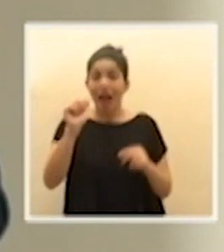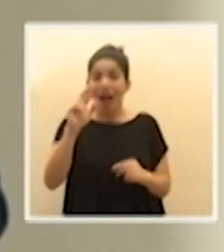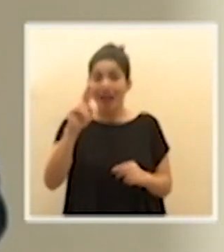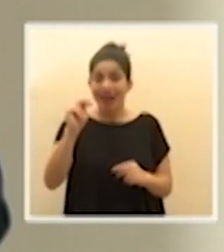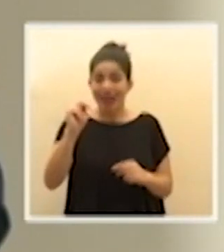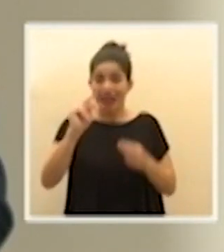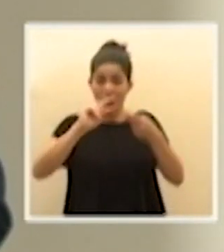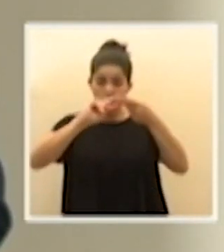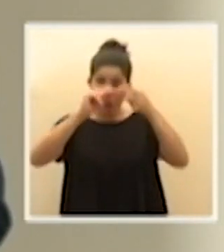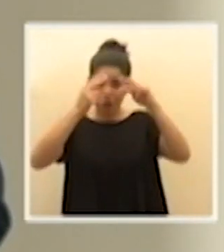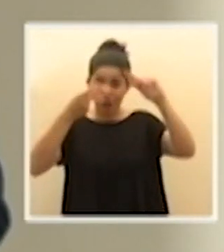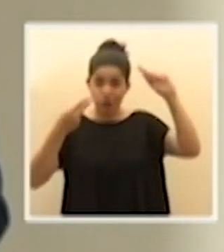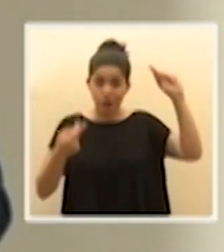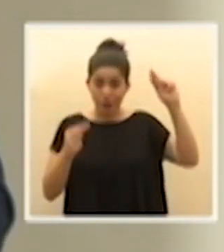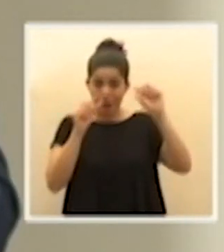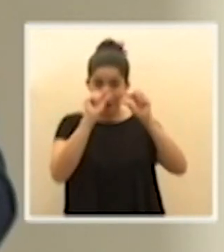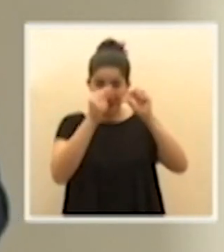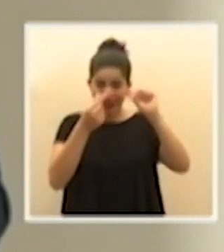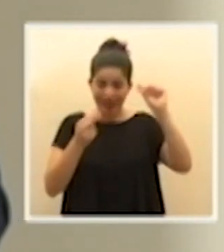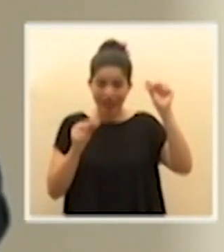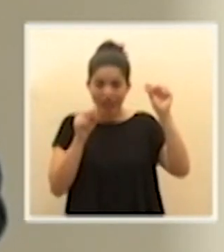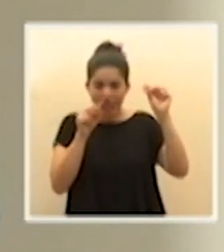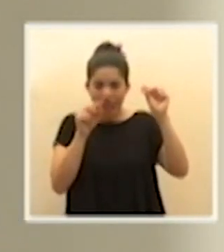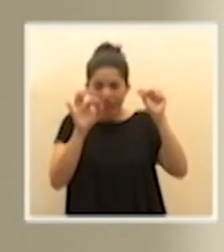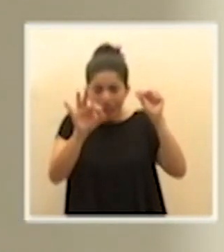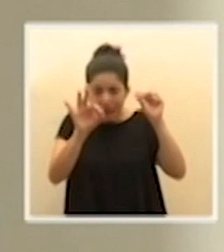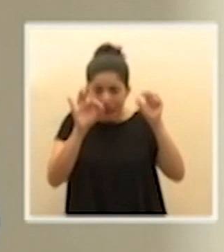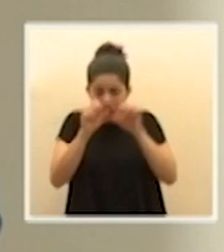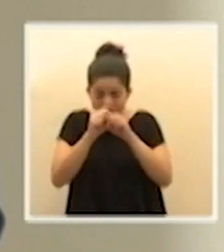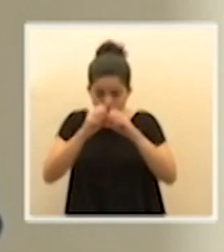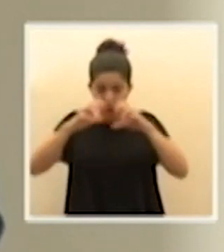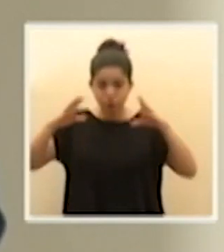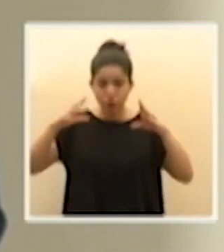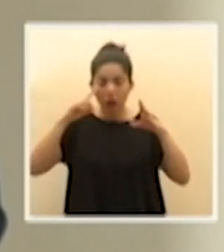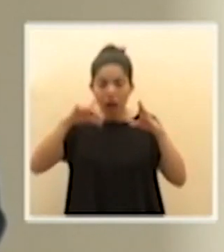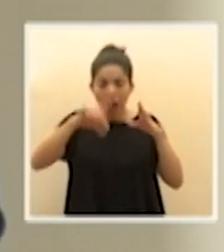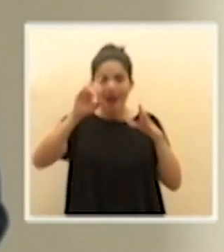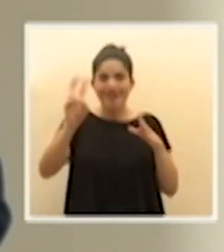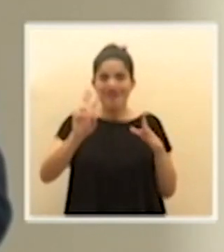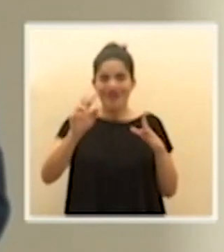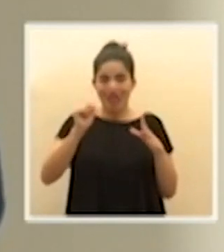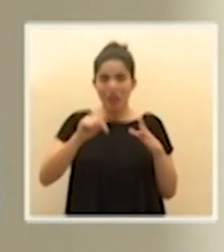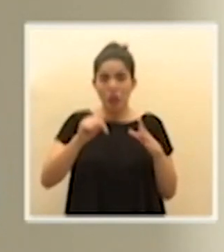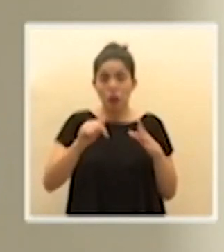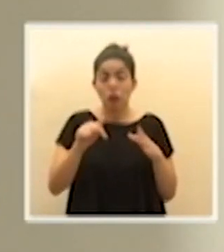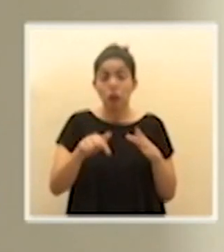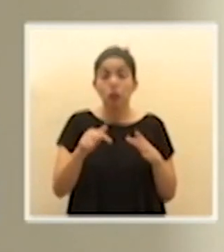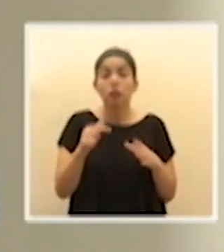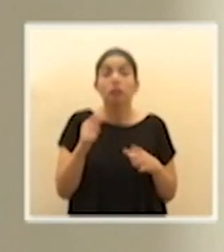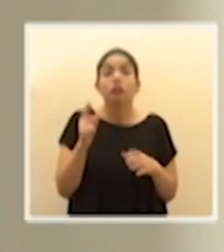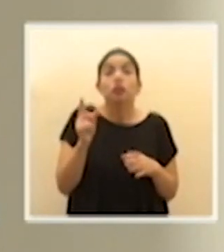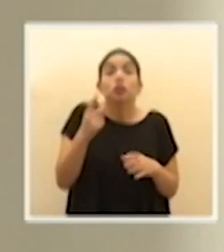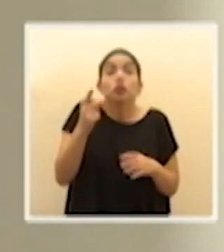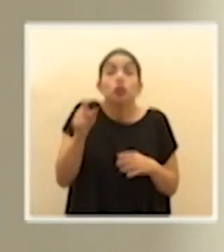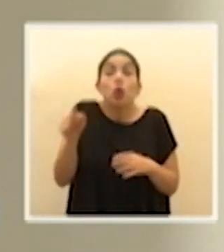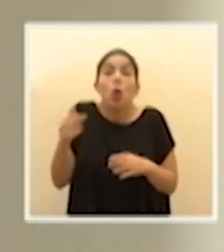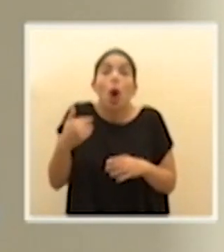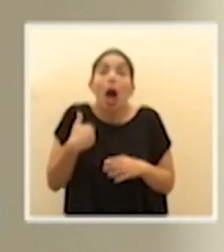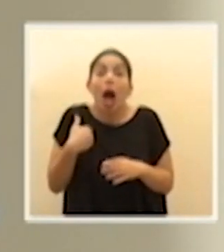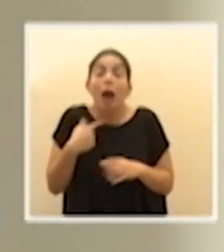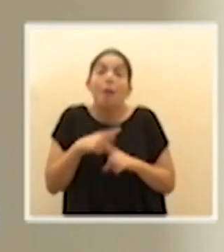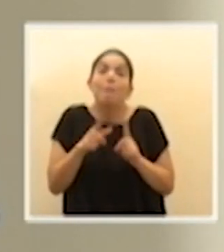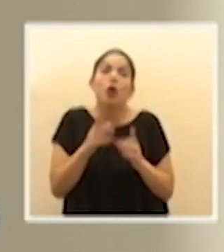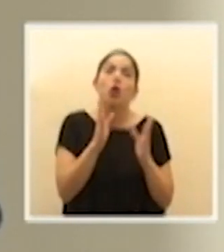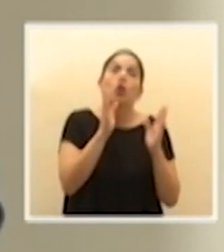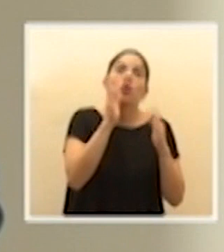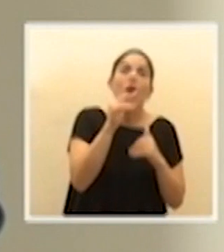la cadena de material genético que se amplifica para detectar el virus, y que solo esté eso presente y no un